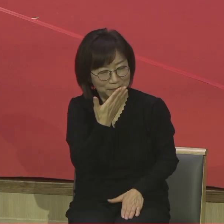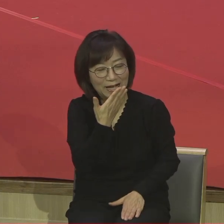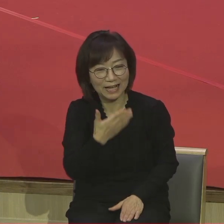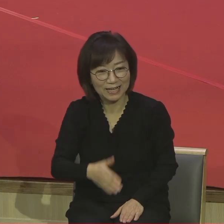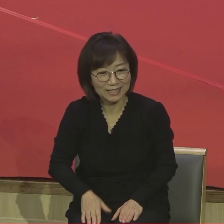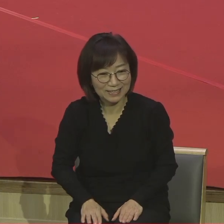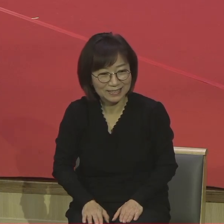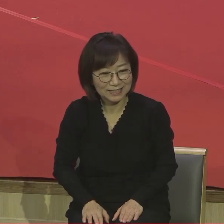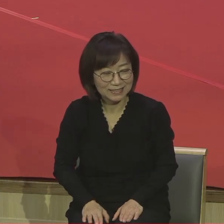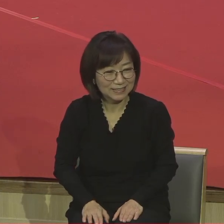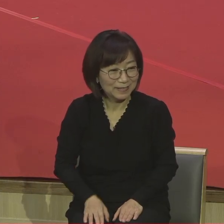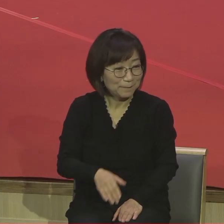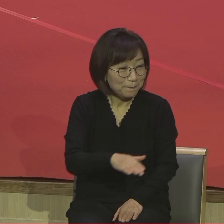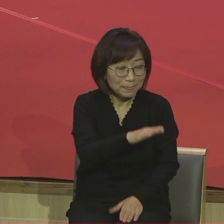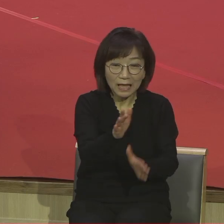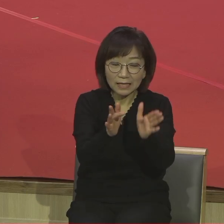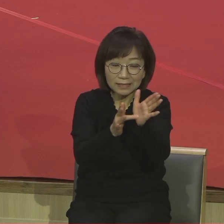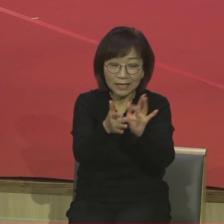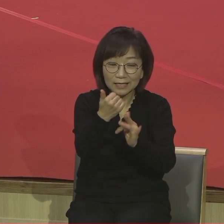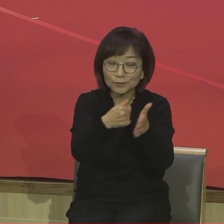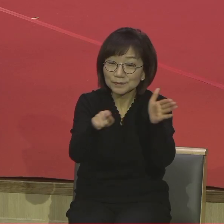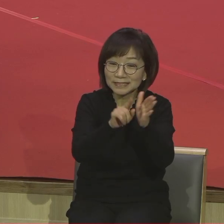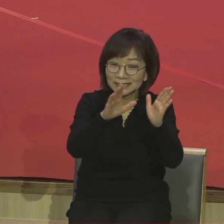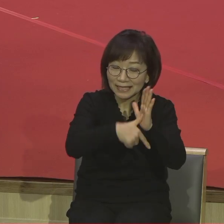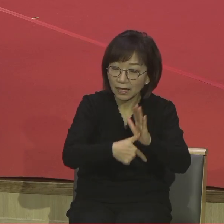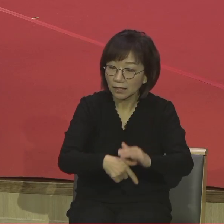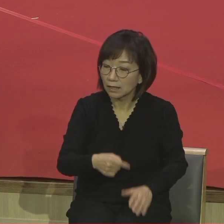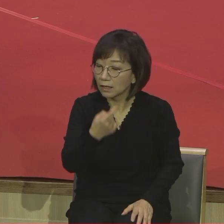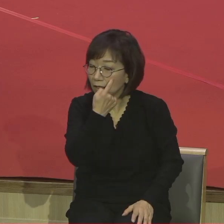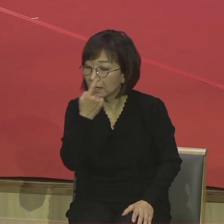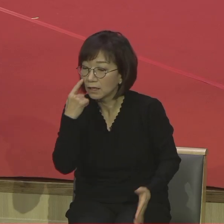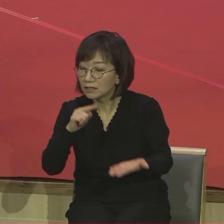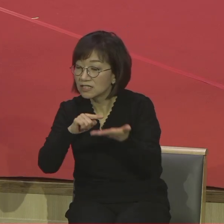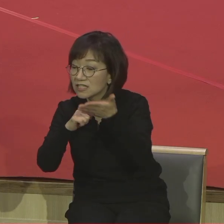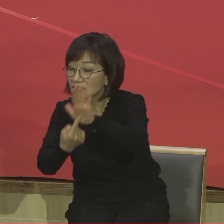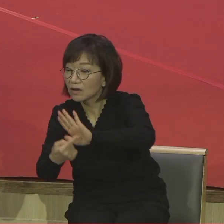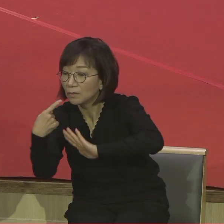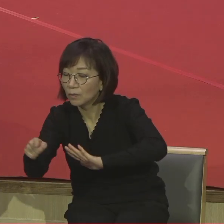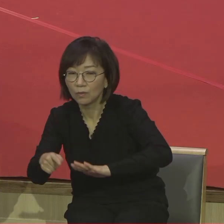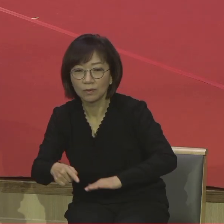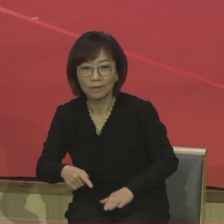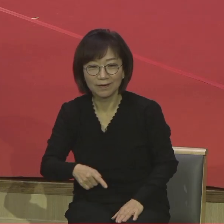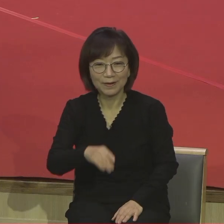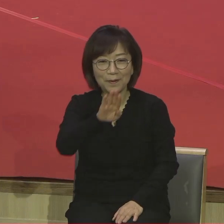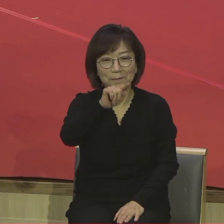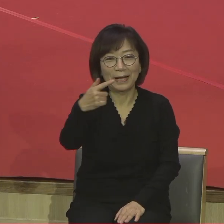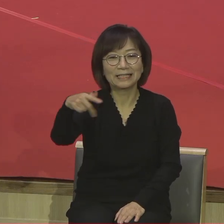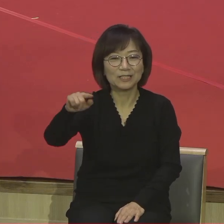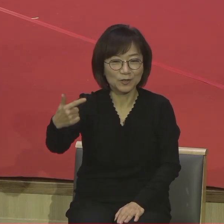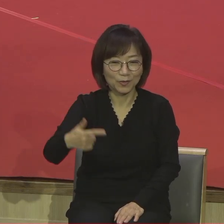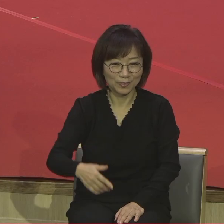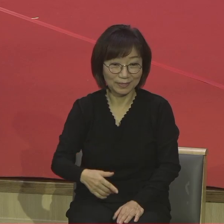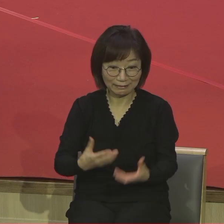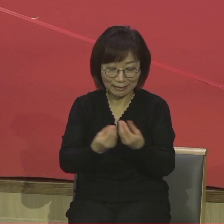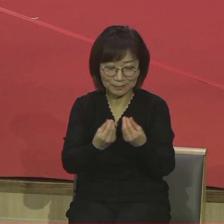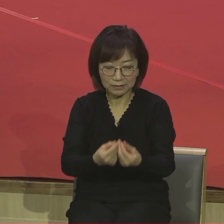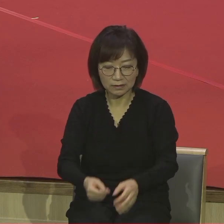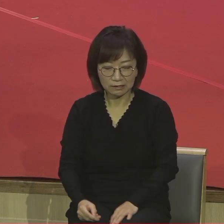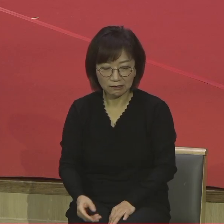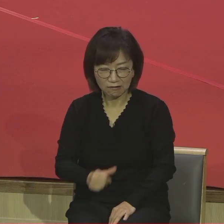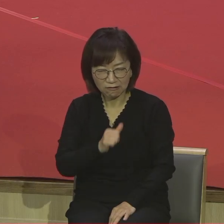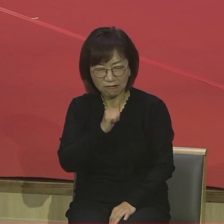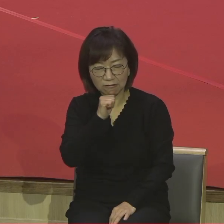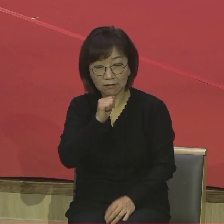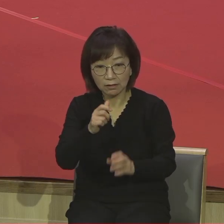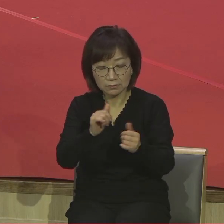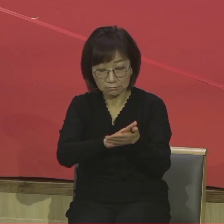예수 믿으면서 증거가 반전이잖아요. 약한 자를 강하게, 무식한 자를 유능하게, 유식하게, 없는 자